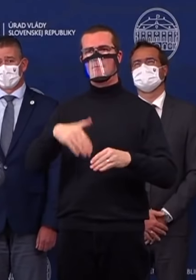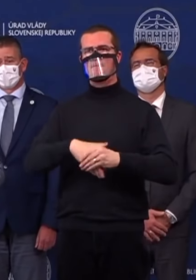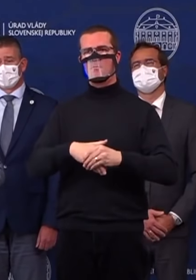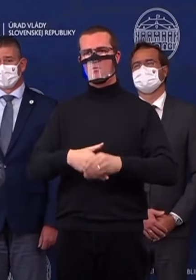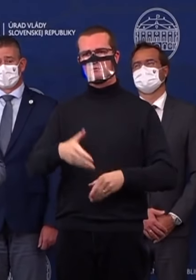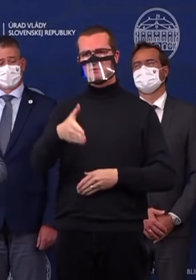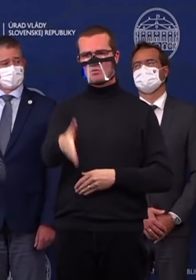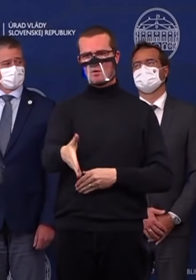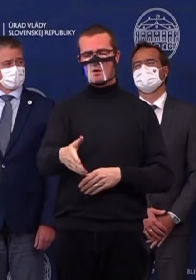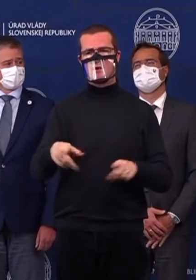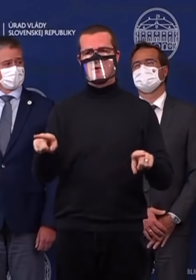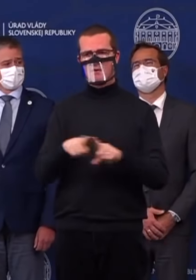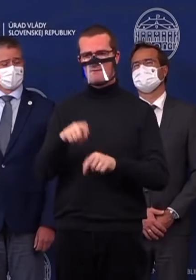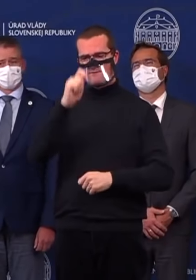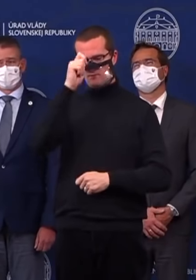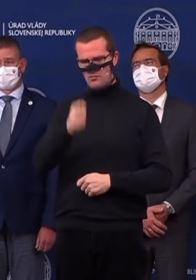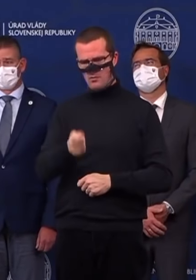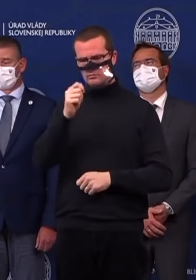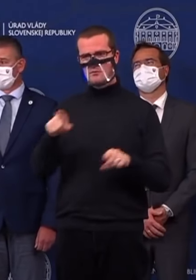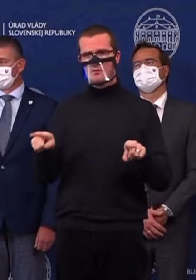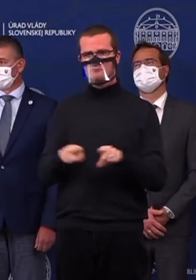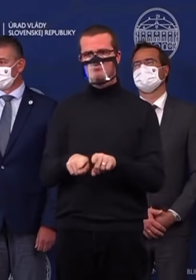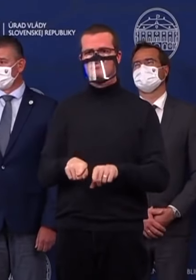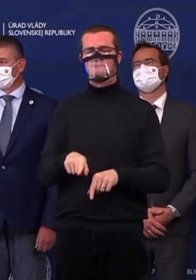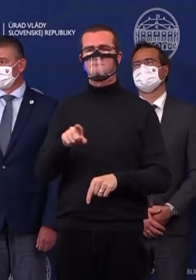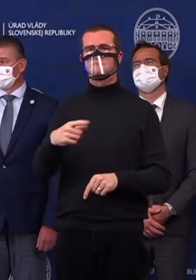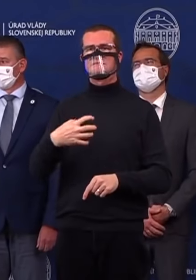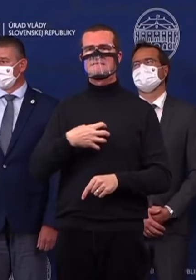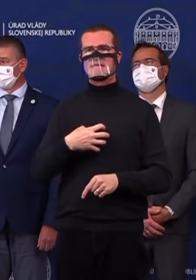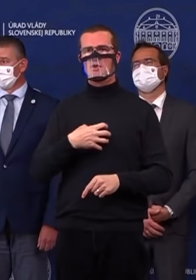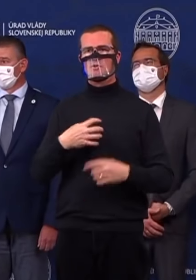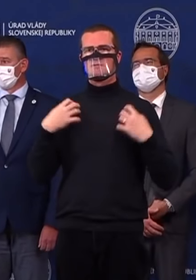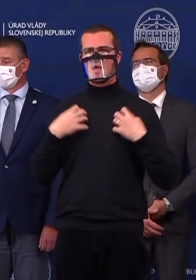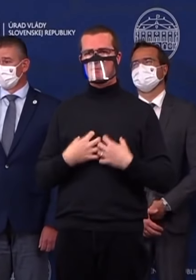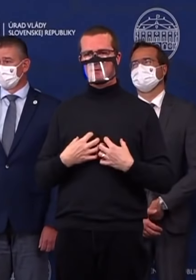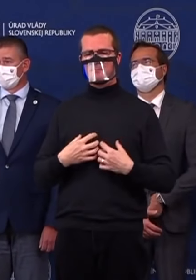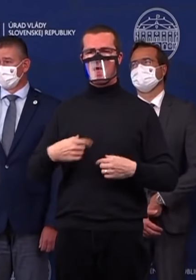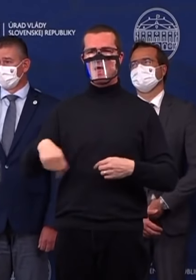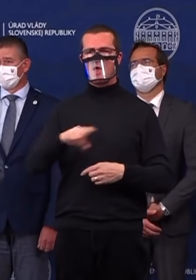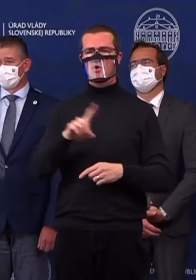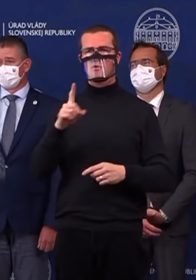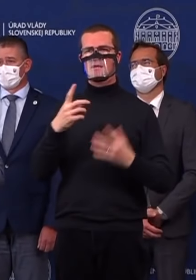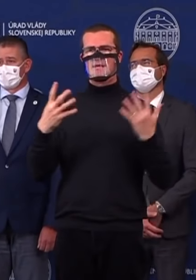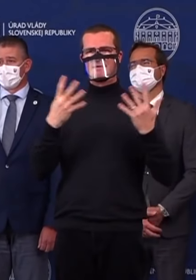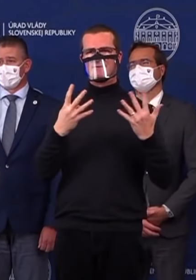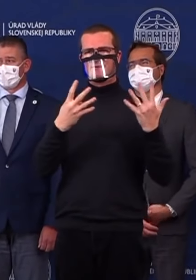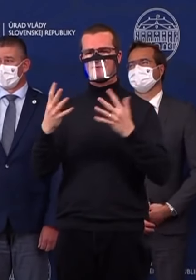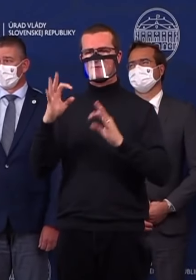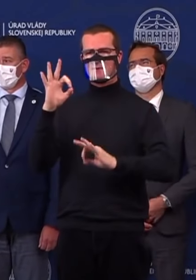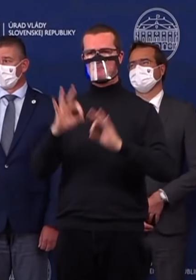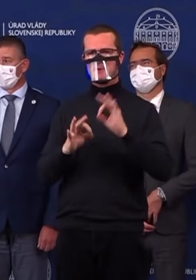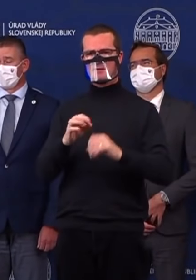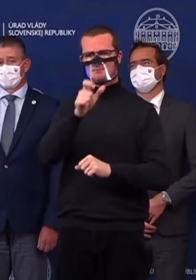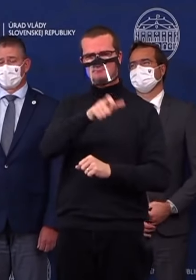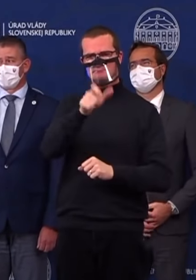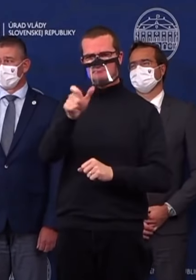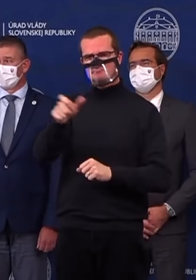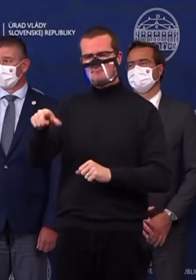ruku. Takisto klobúk dole pred starostami, primátormi, z ktorých 99%